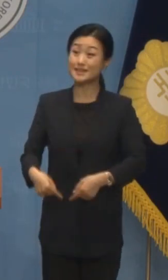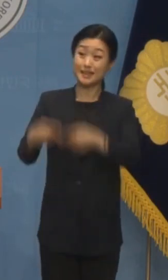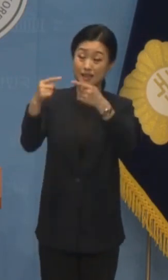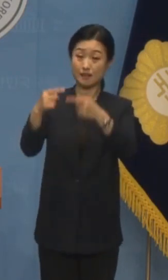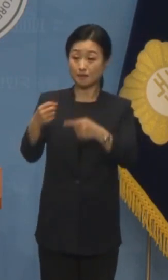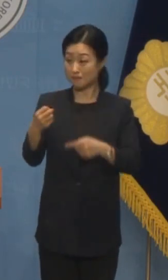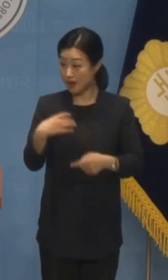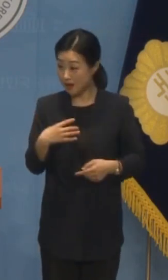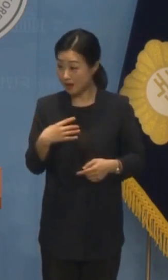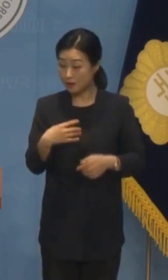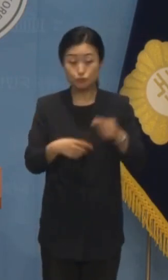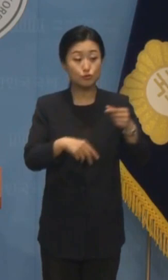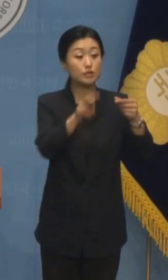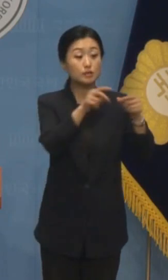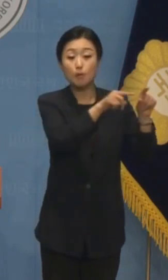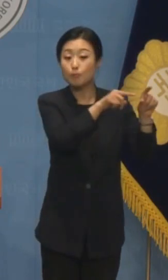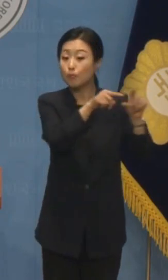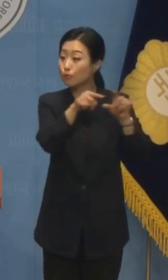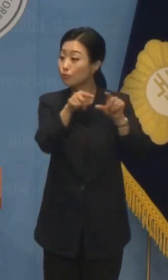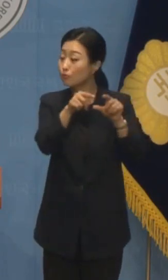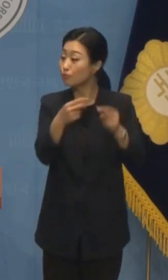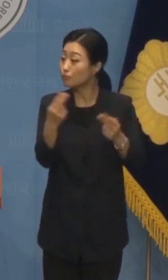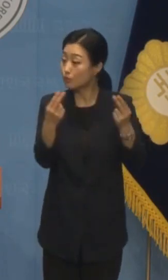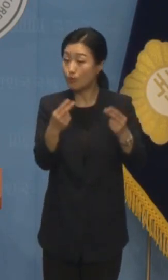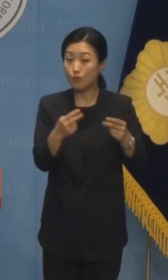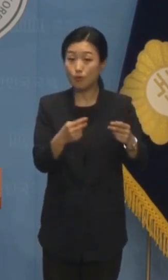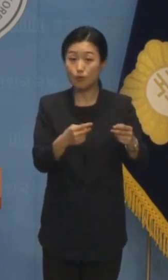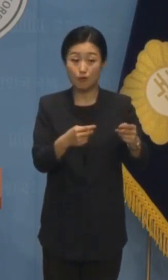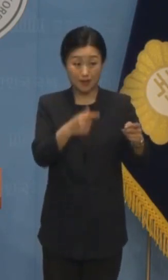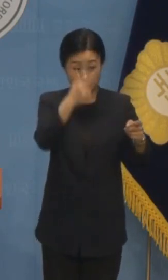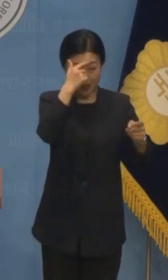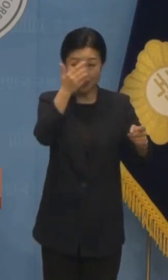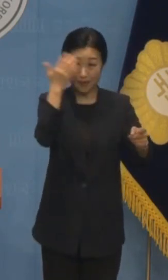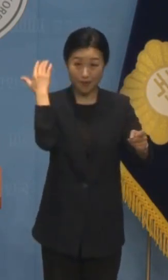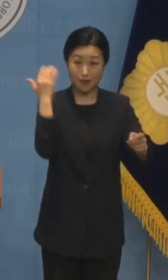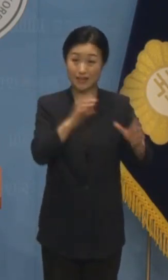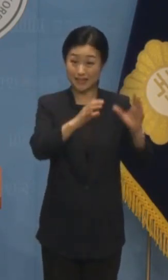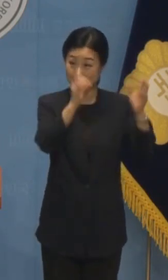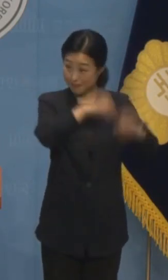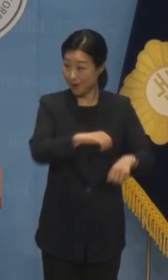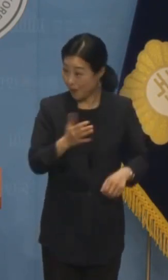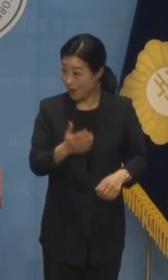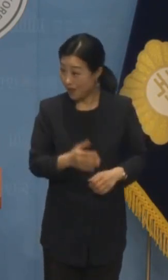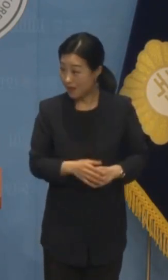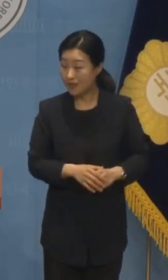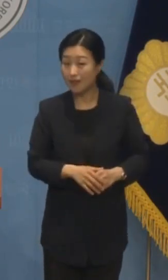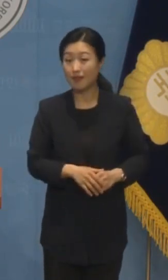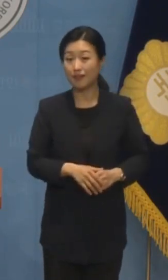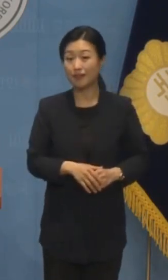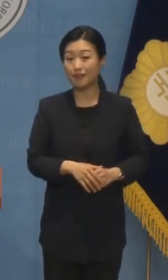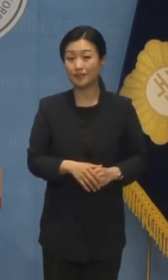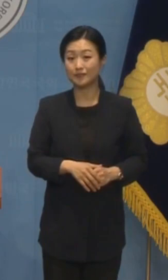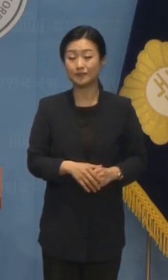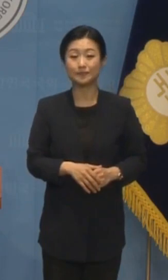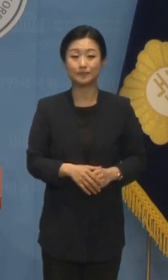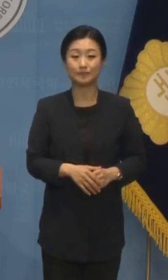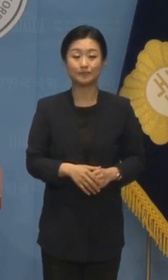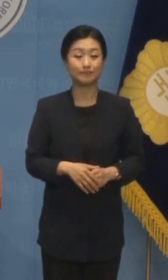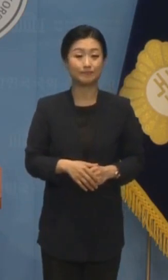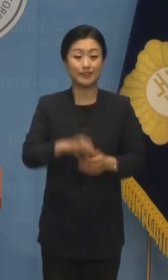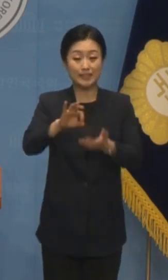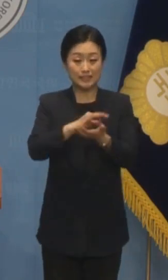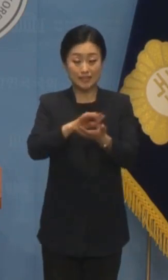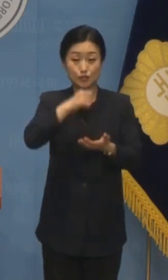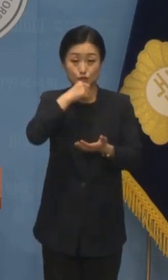한다면 G20 국가들의 평균 재정 상태는 이미 예전역의 파탄에 이르렀다고 봐야 할 것입니다. 재정